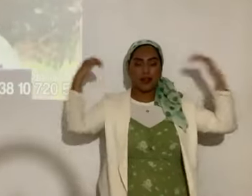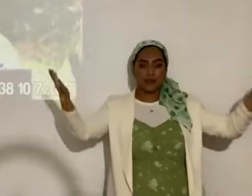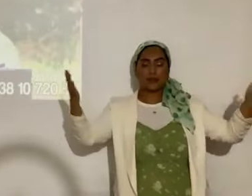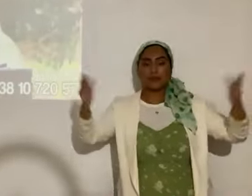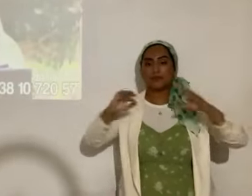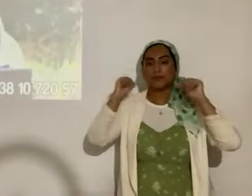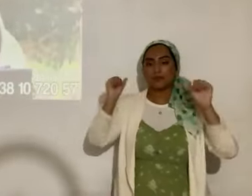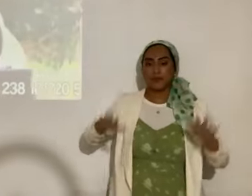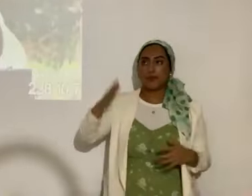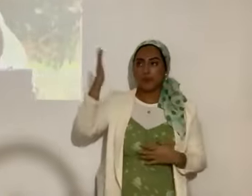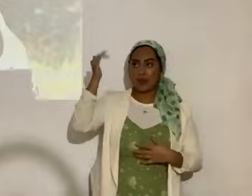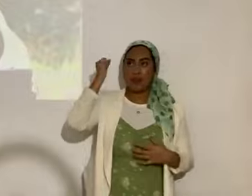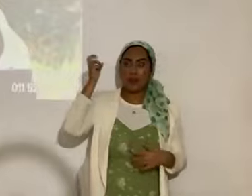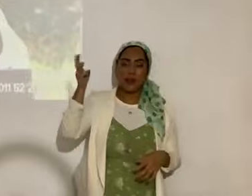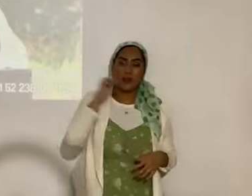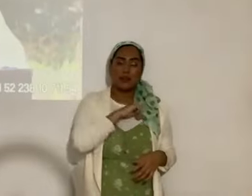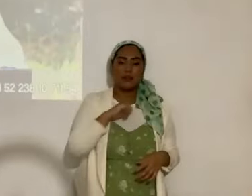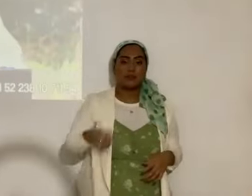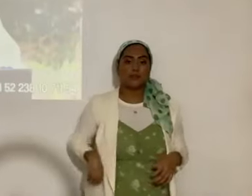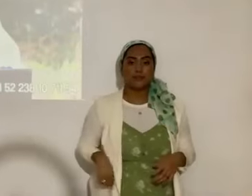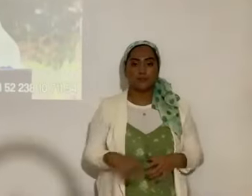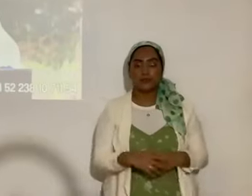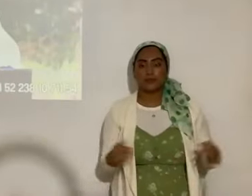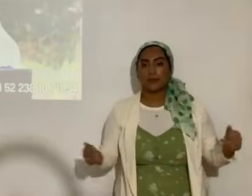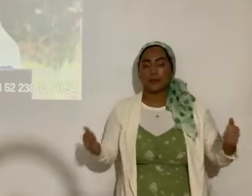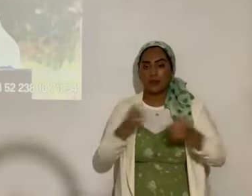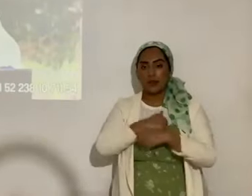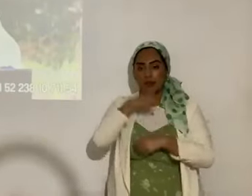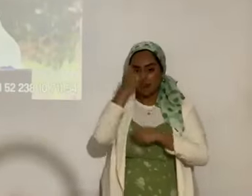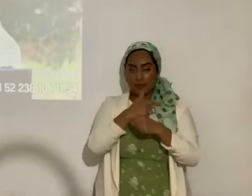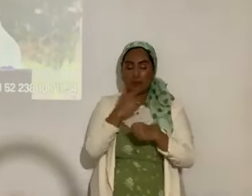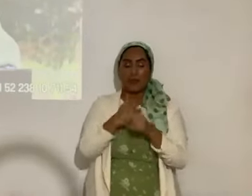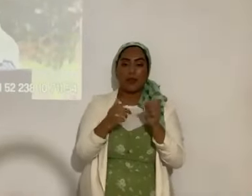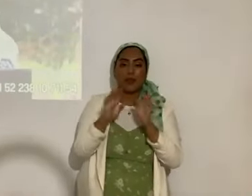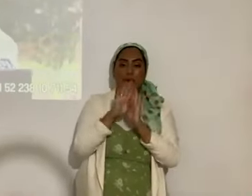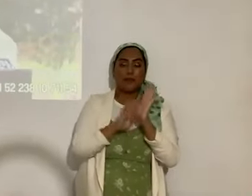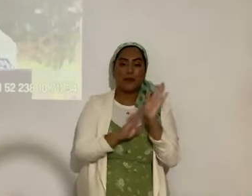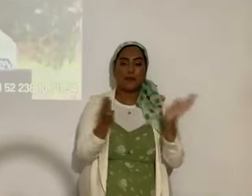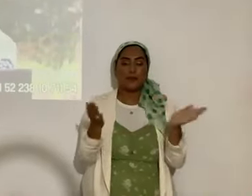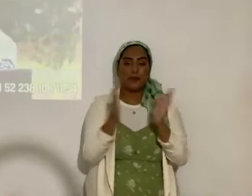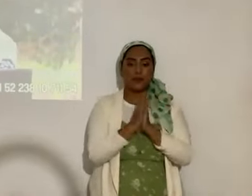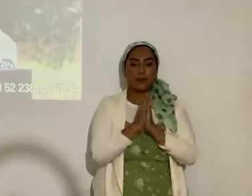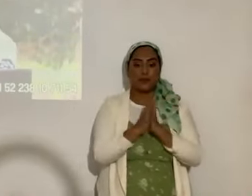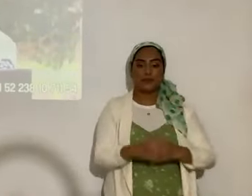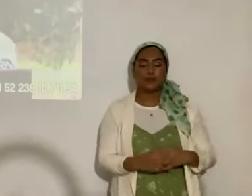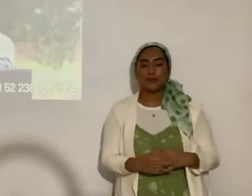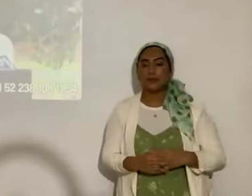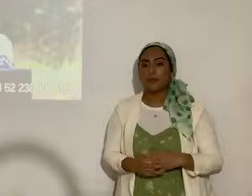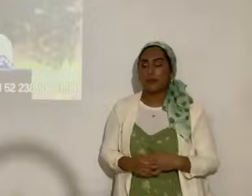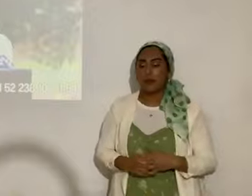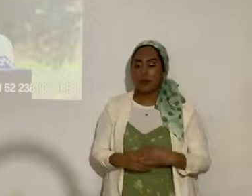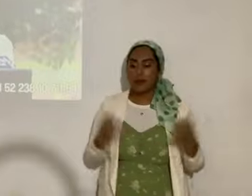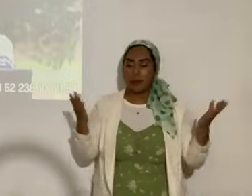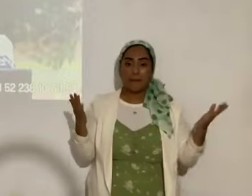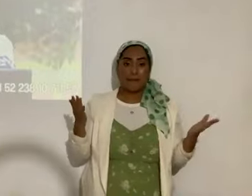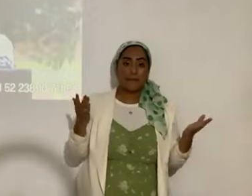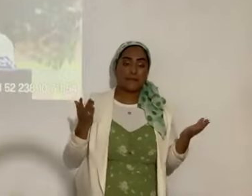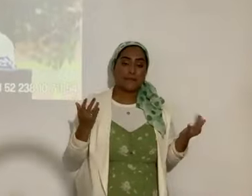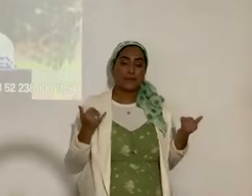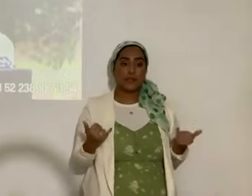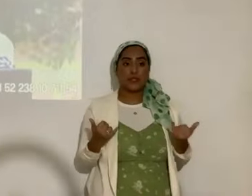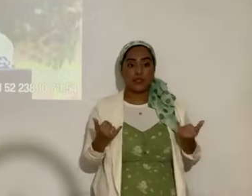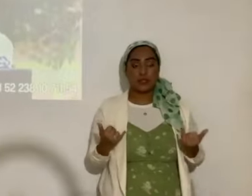benditos amados hermanos guarden su Biblia guarden su tanaj y bueno en